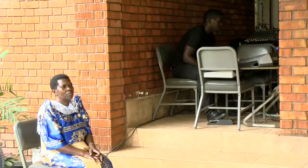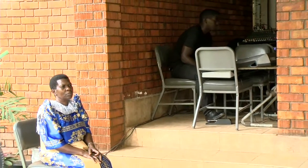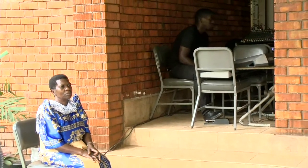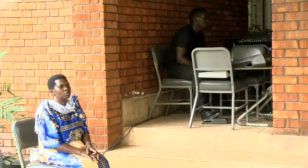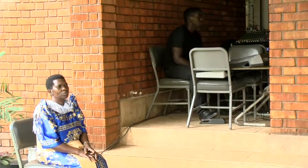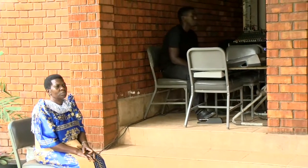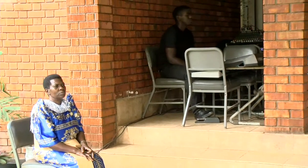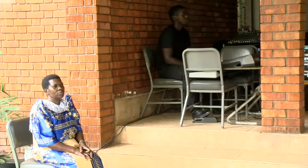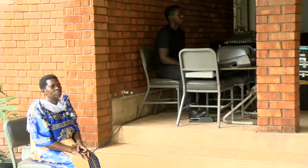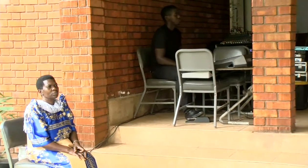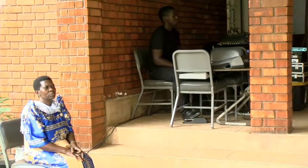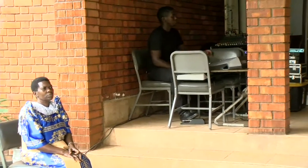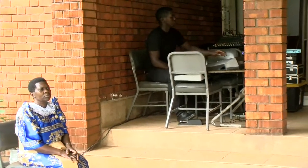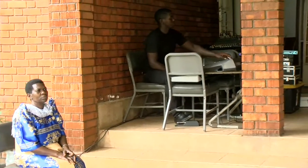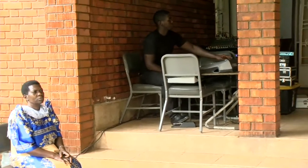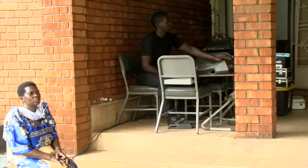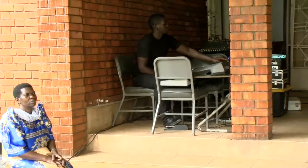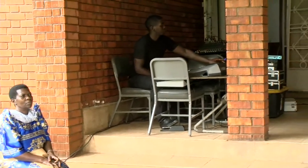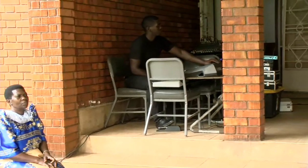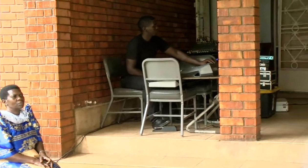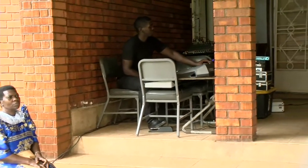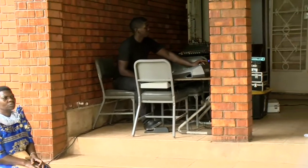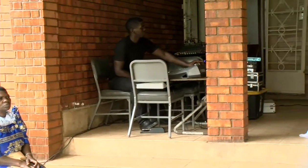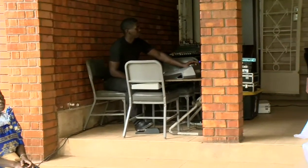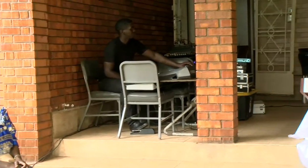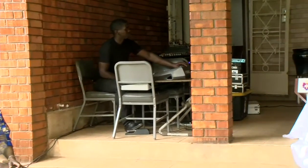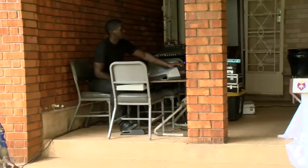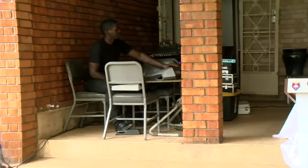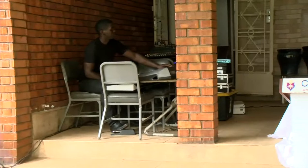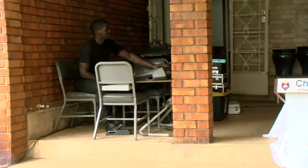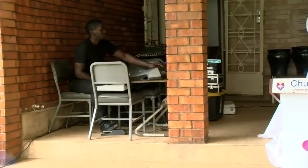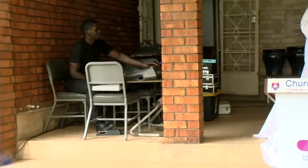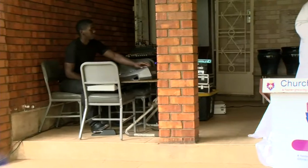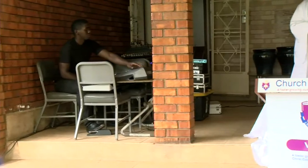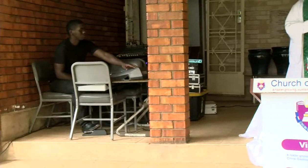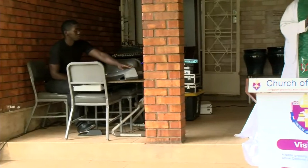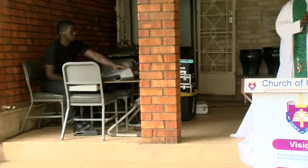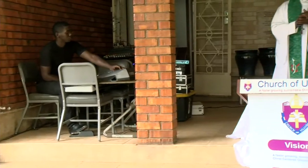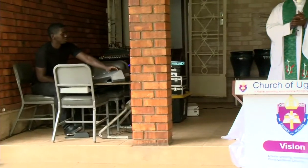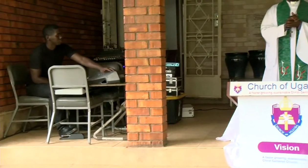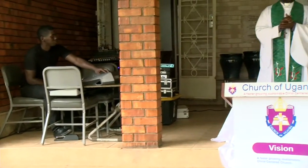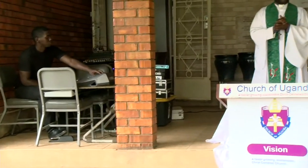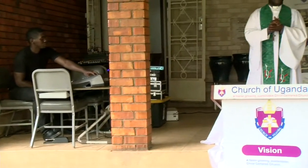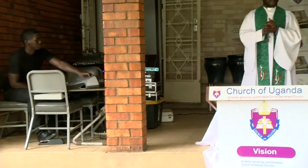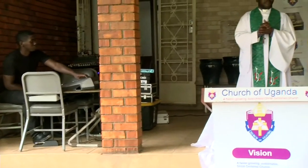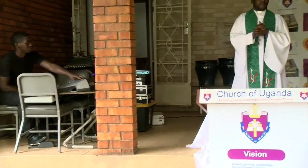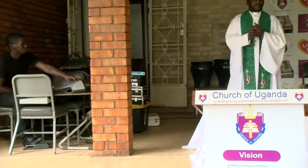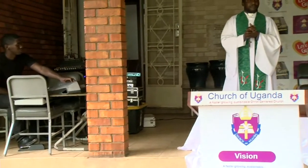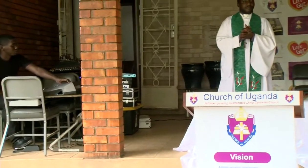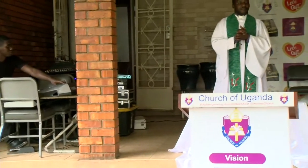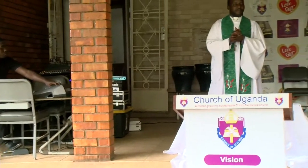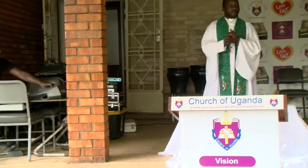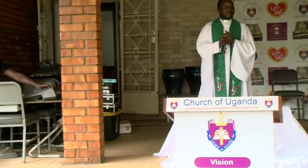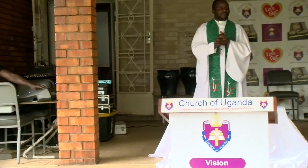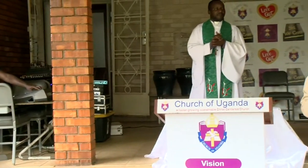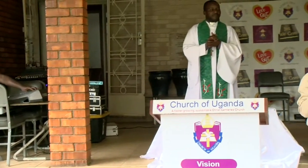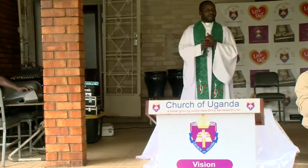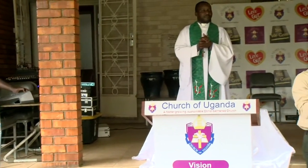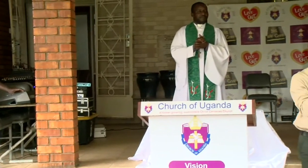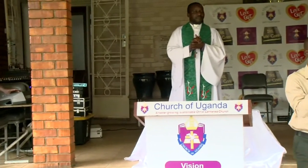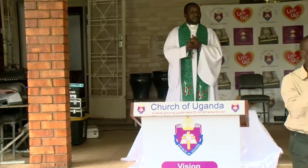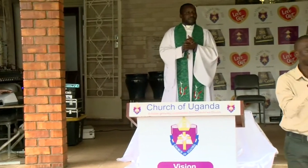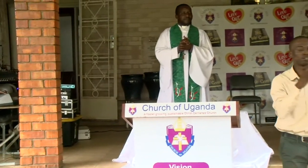era n'okubula Enjiri mu bumu. Obusaabalabirizi bwa Uganda bulina omuntu okugamba nti obumu mu buweereza ate